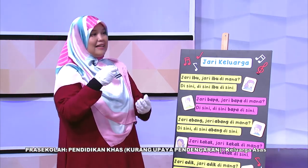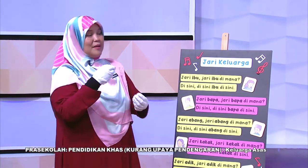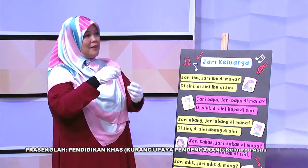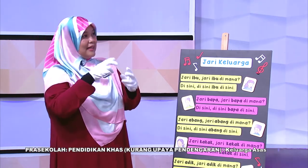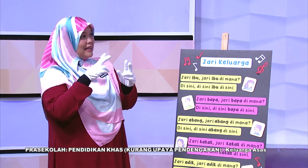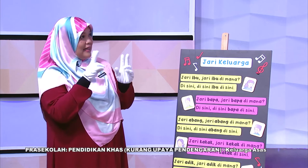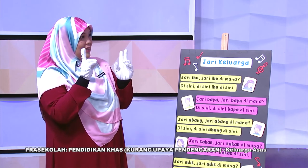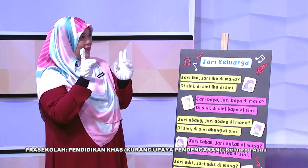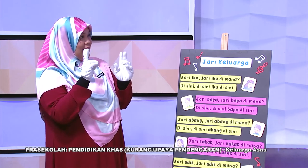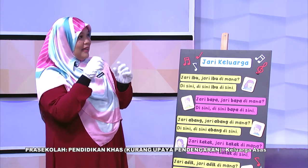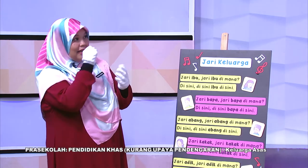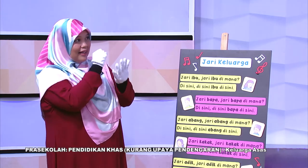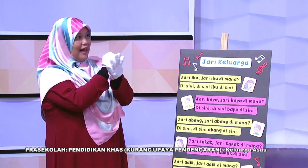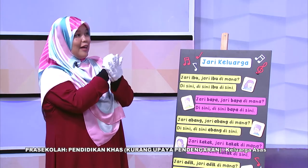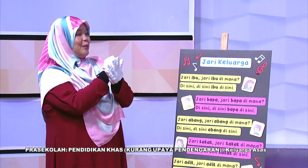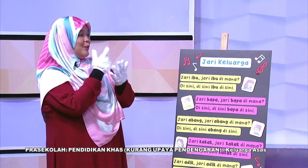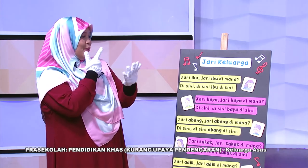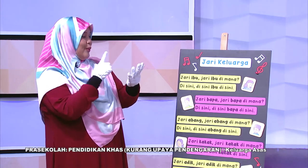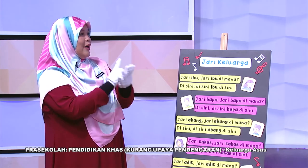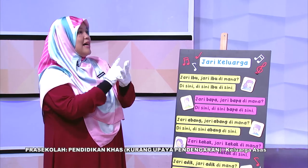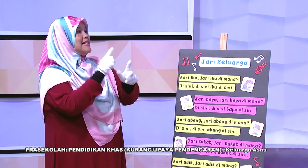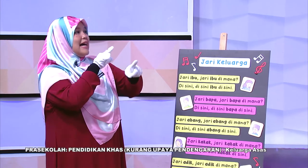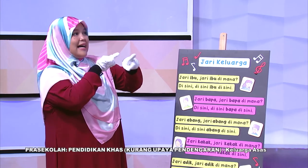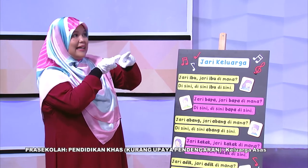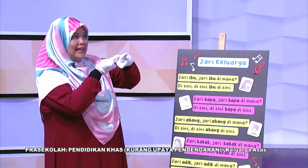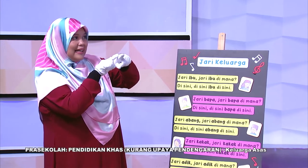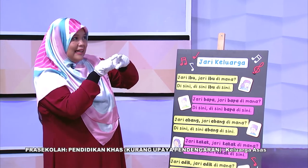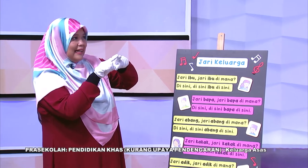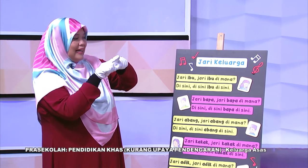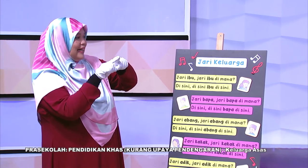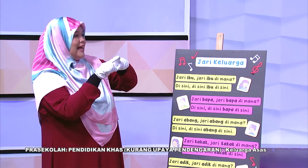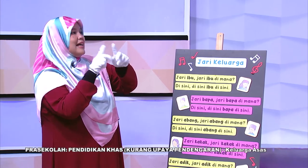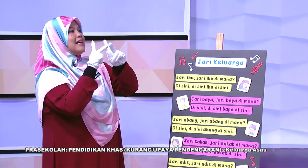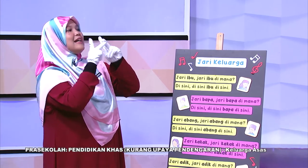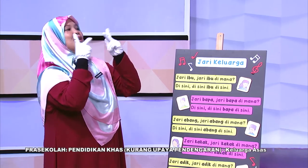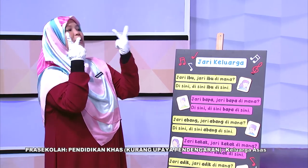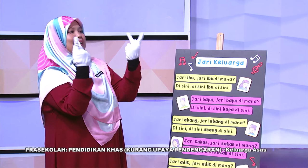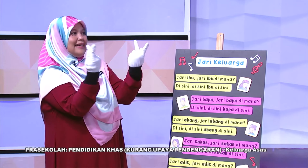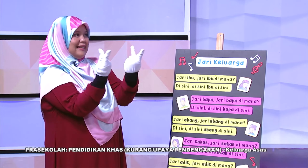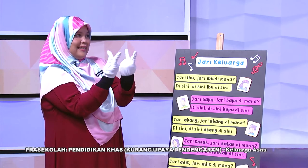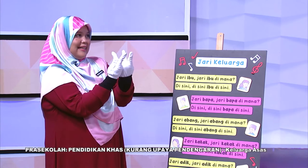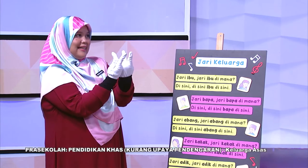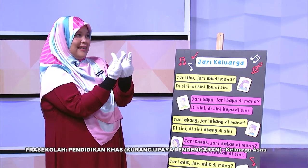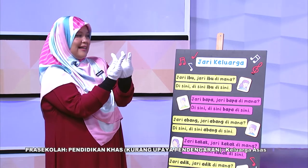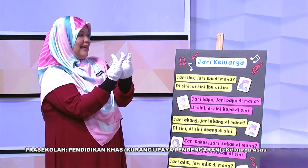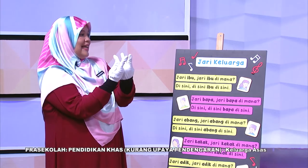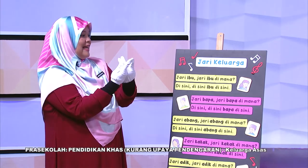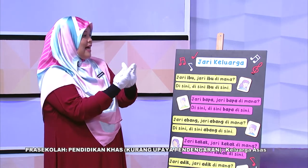menyanyi lagu Charly dari keluarga-keluarga kece